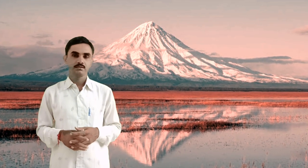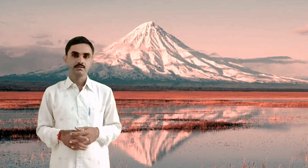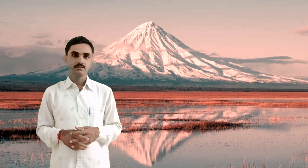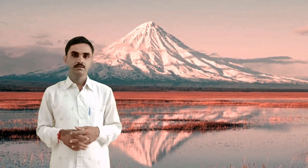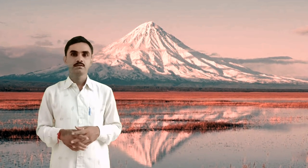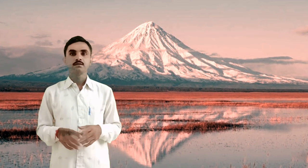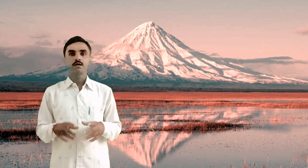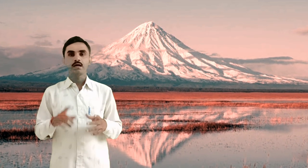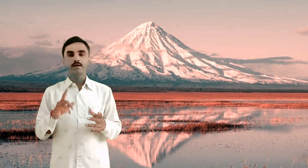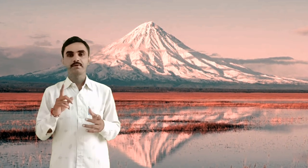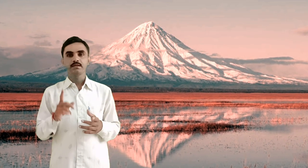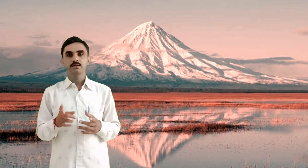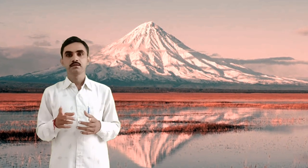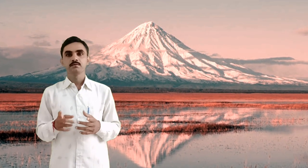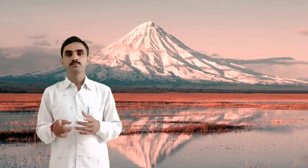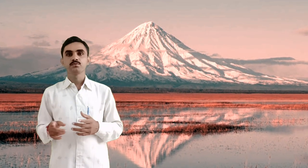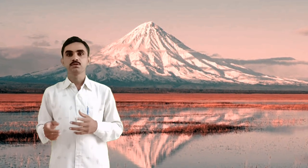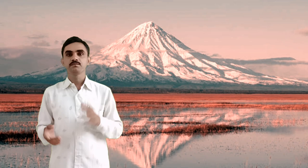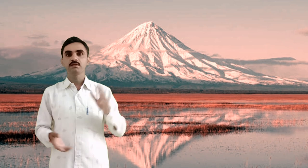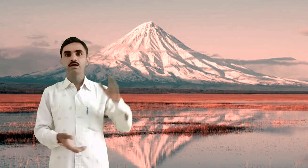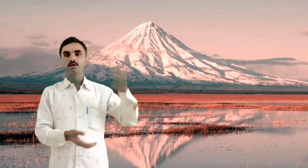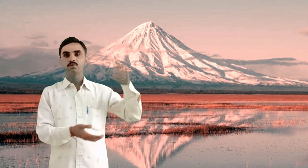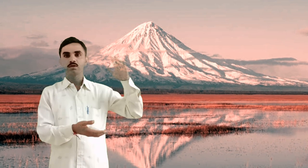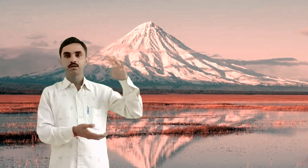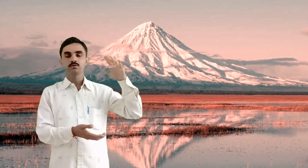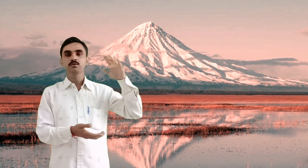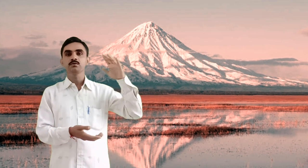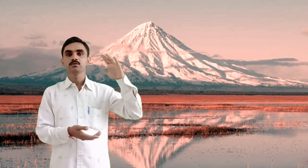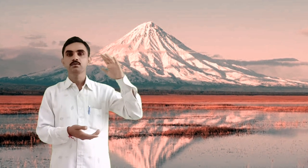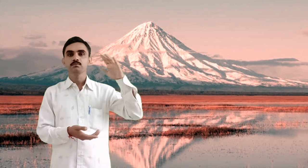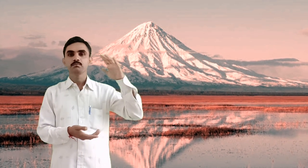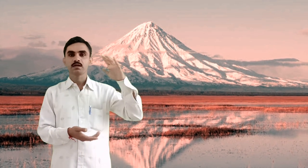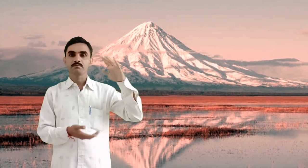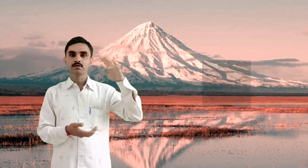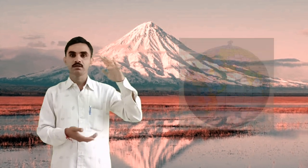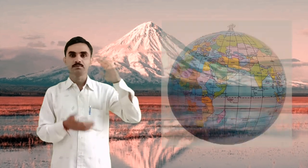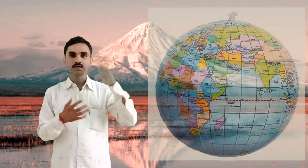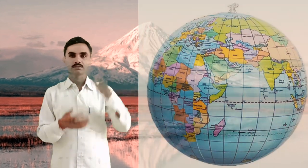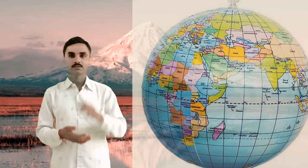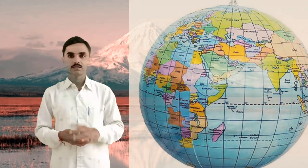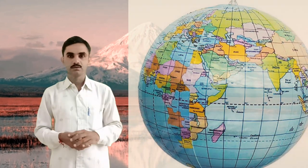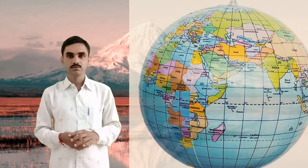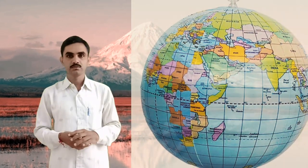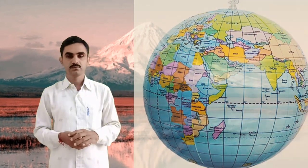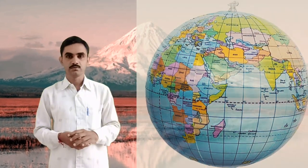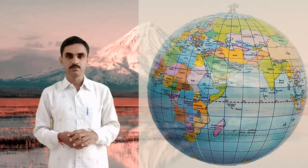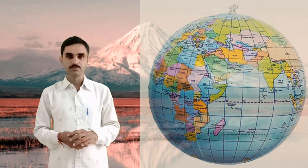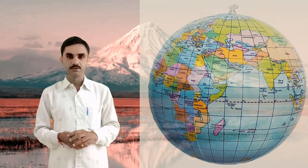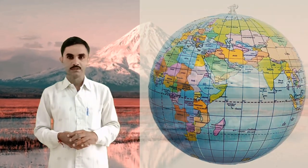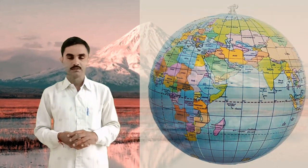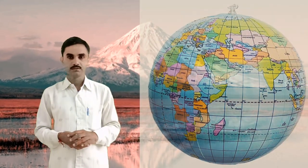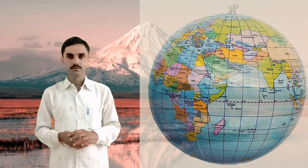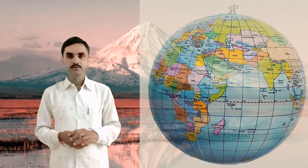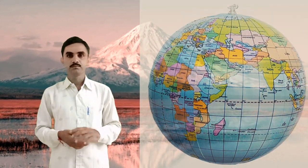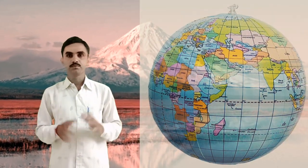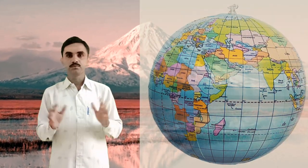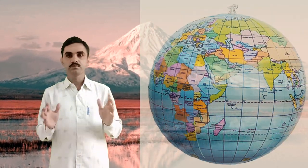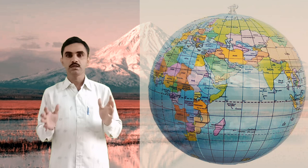त्यारे आपणे पृथ्वीना गोळानो बराबर अभ्यास करेलो होवो